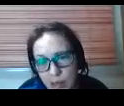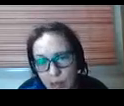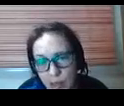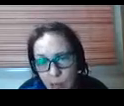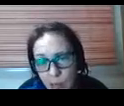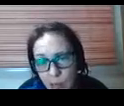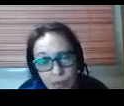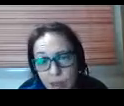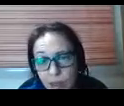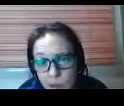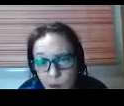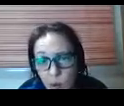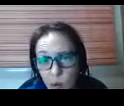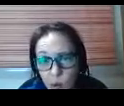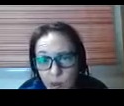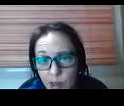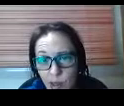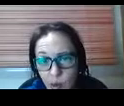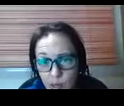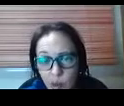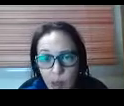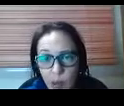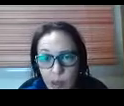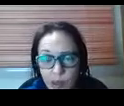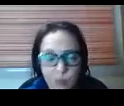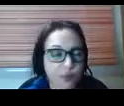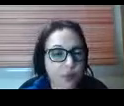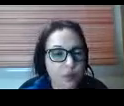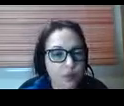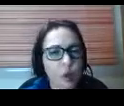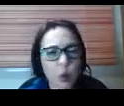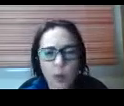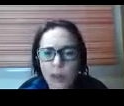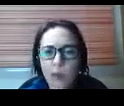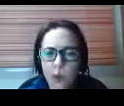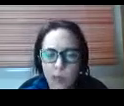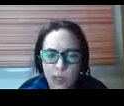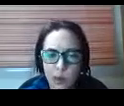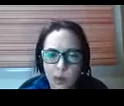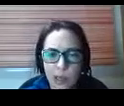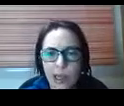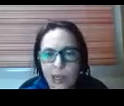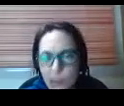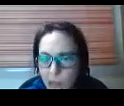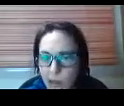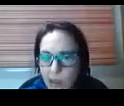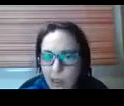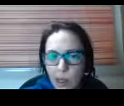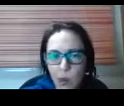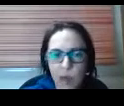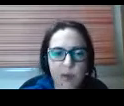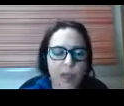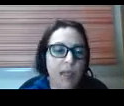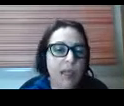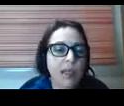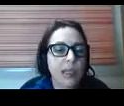edad que el resto de los trabajadores, lo cual hace mucho más complicada la etapa